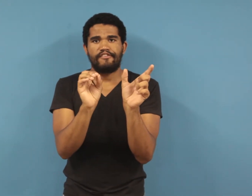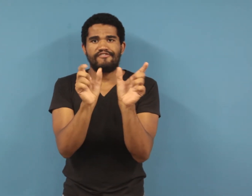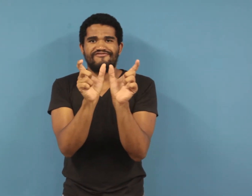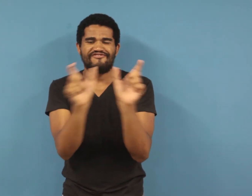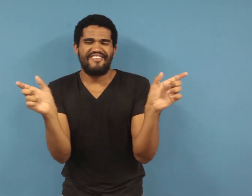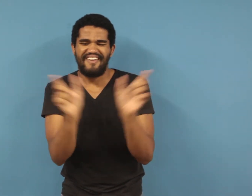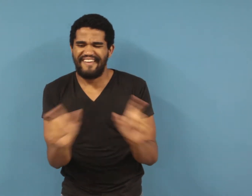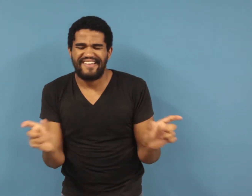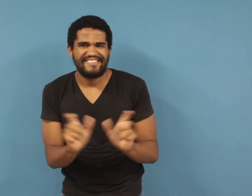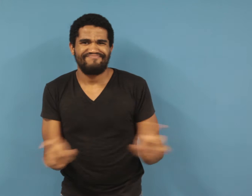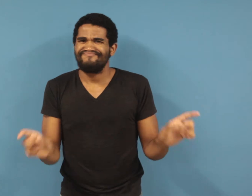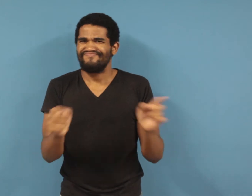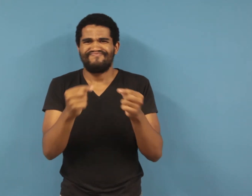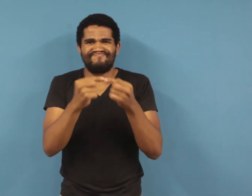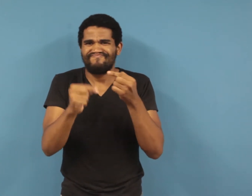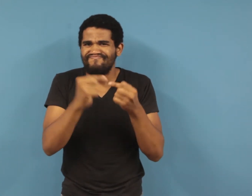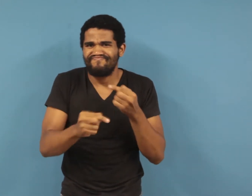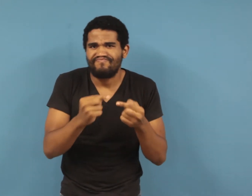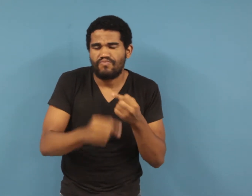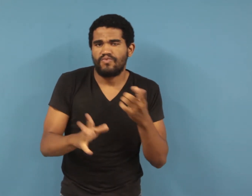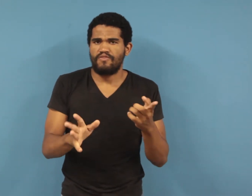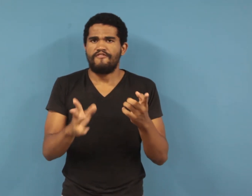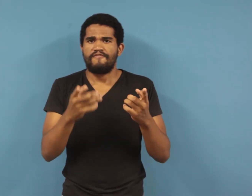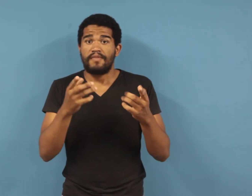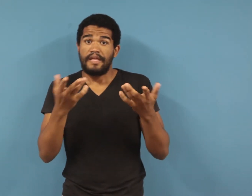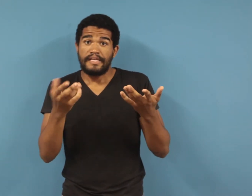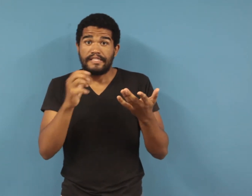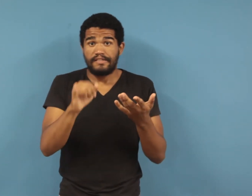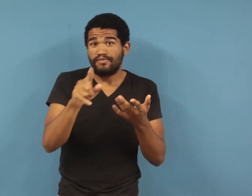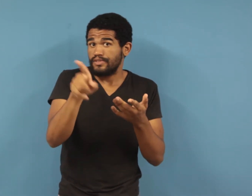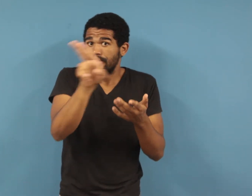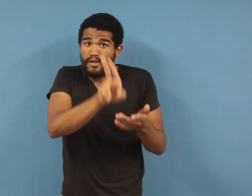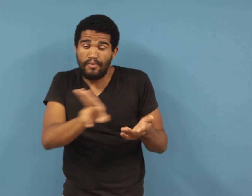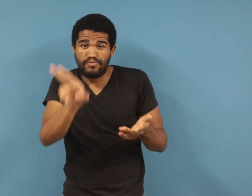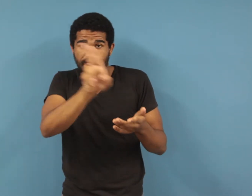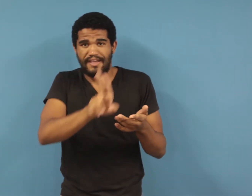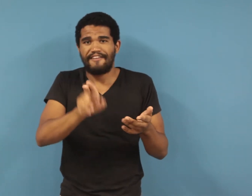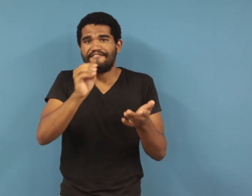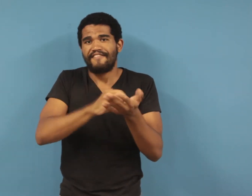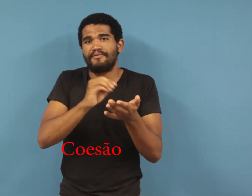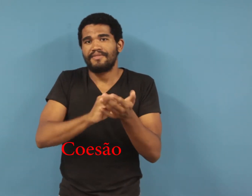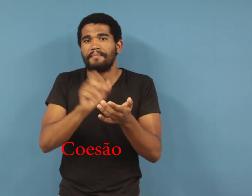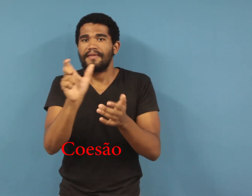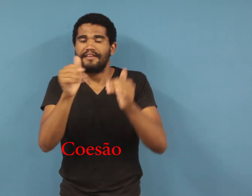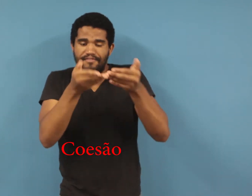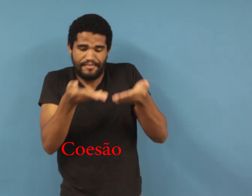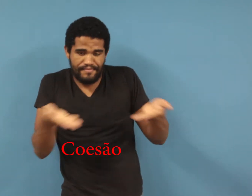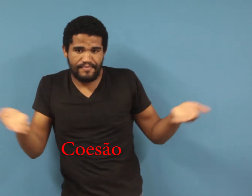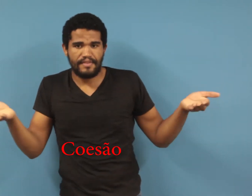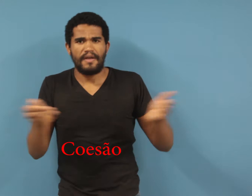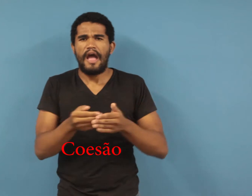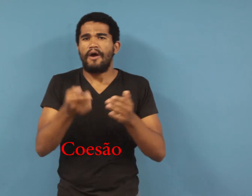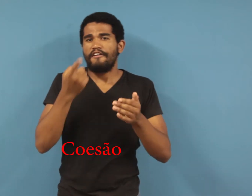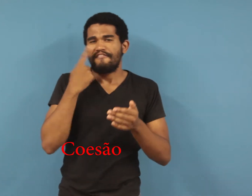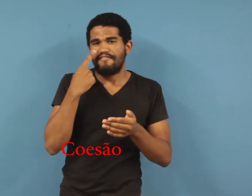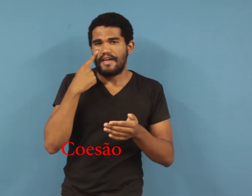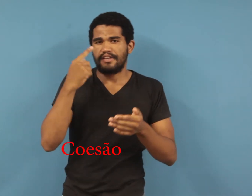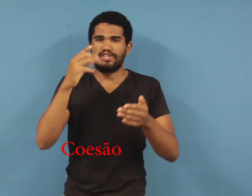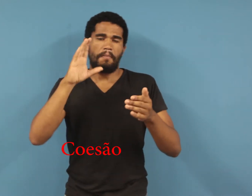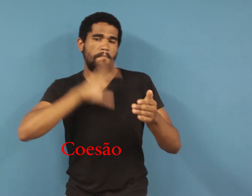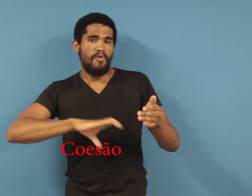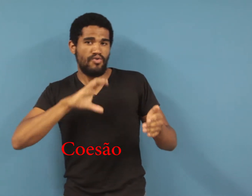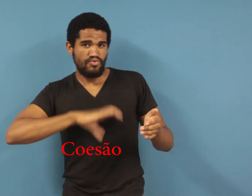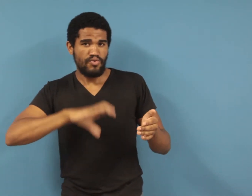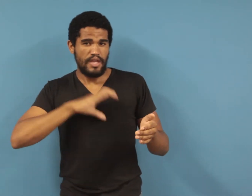Surdo. Veja o texto em português. De um lado tem a frase como você provavelmente escreve e do outro lado como